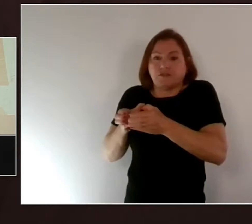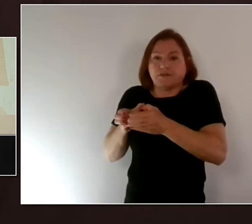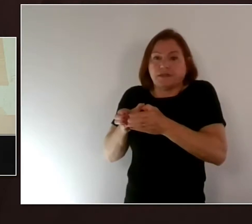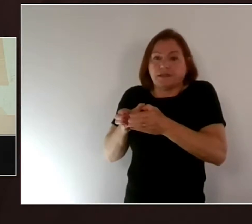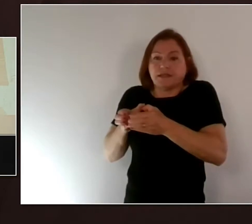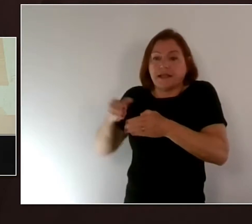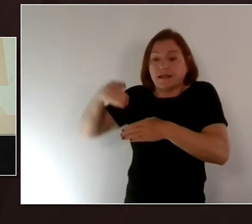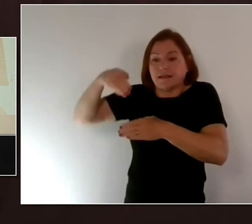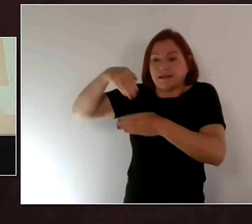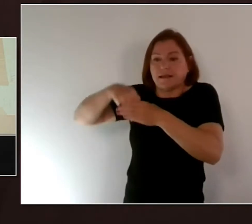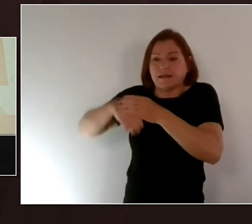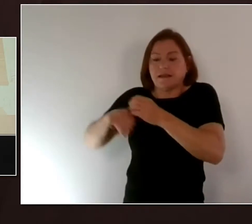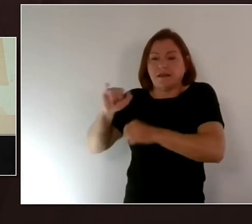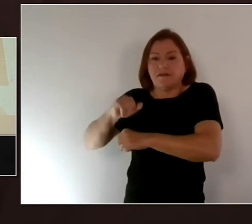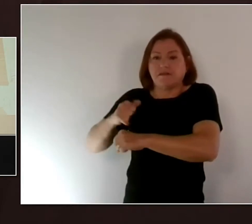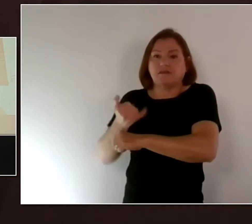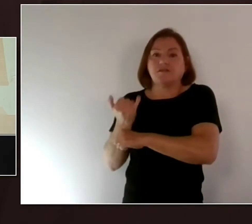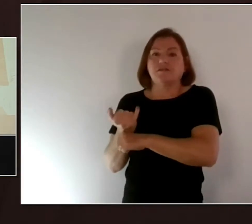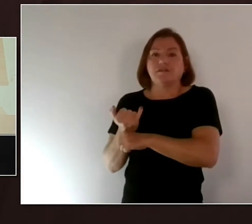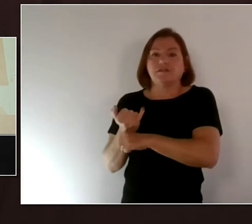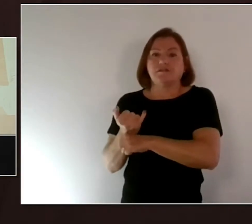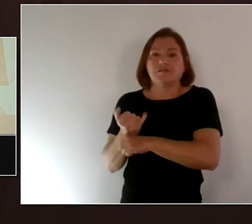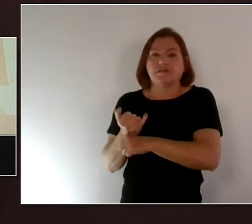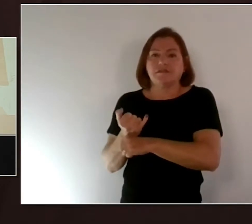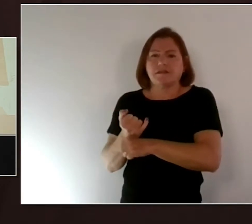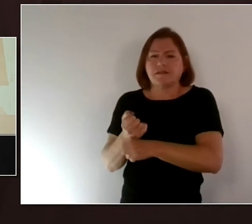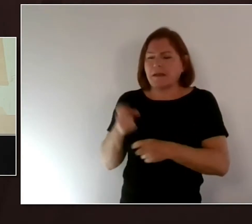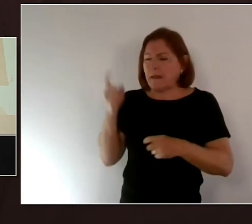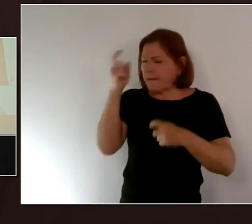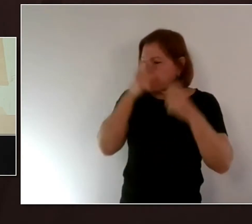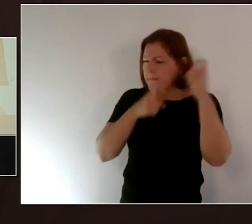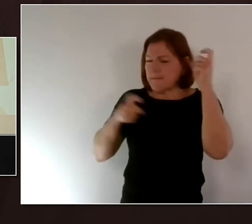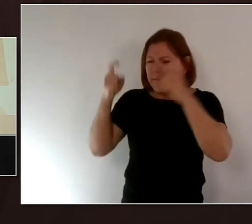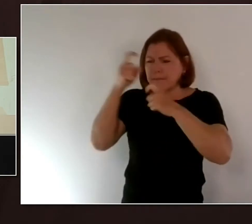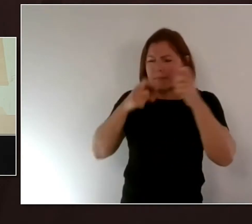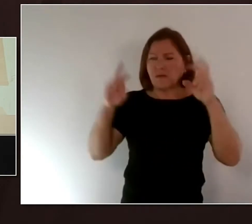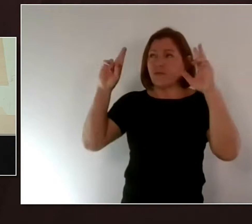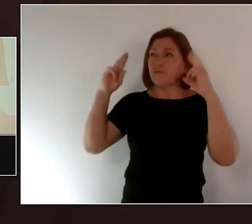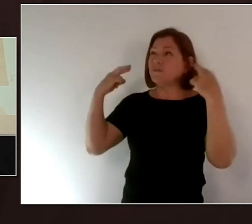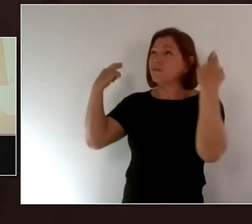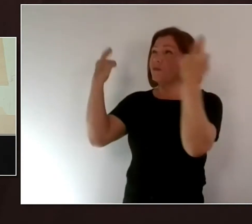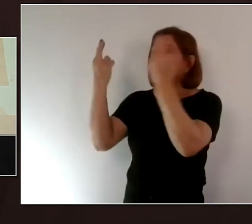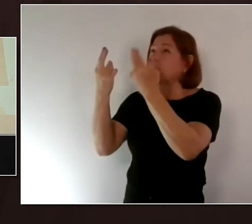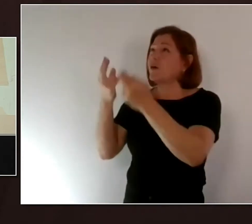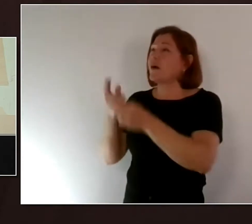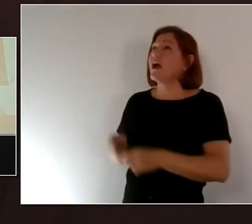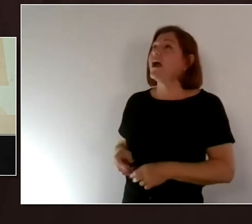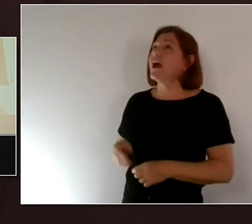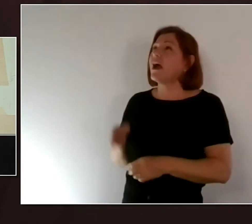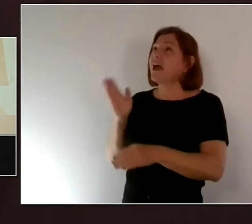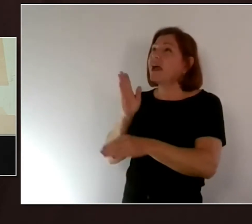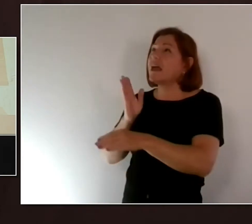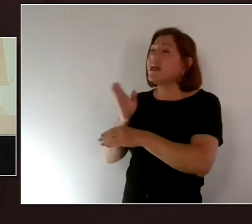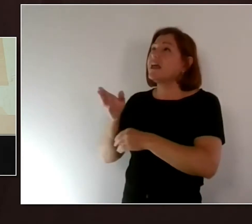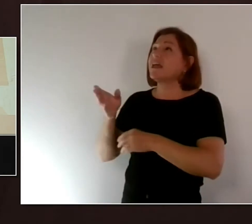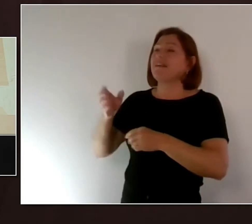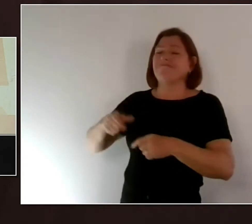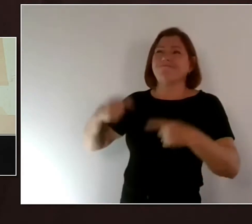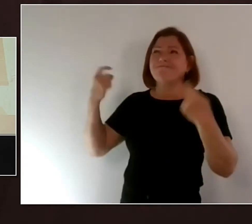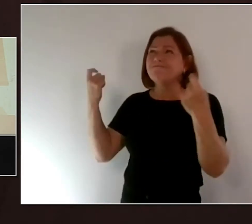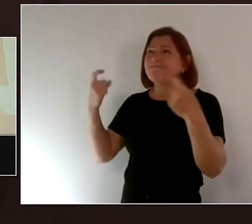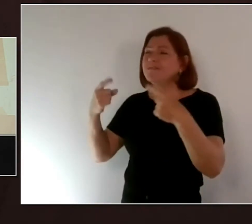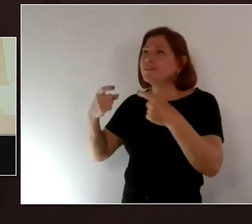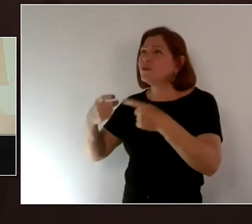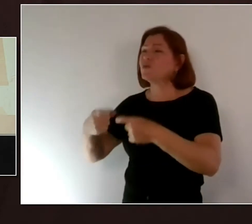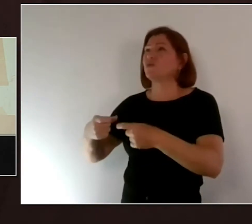com o reino, que se preocupa em lutar pela realeza de Davi, pelo reinado de Davi. Então, irmãos, nós